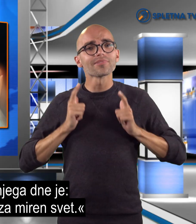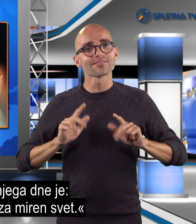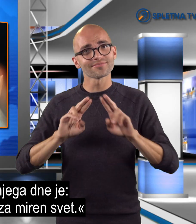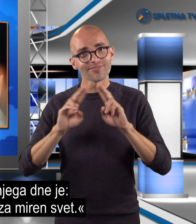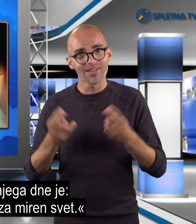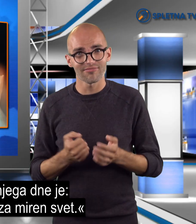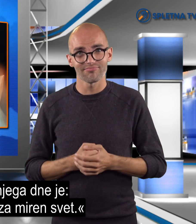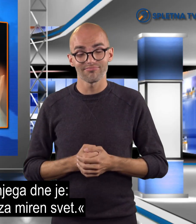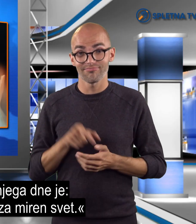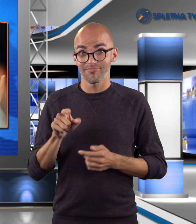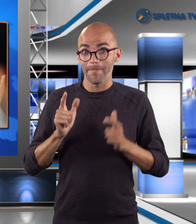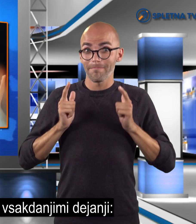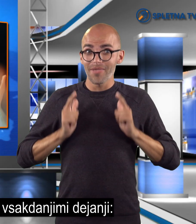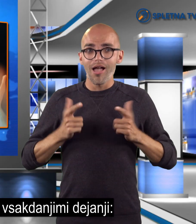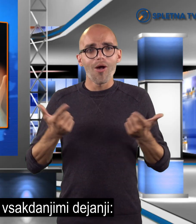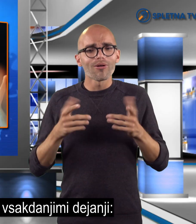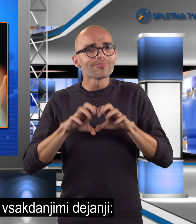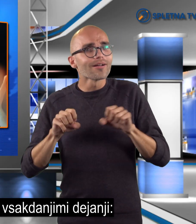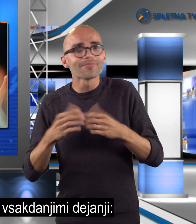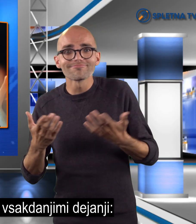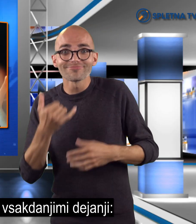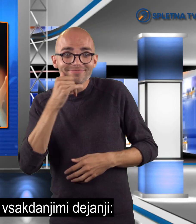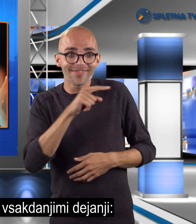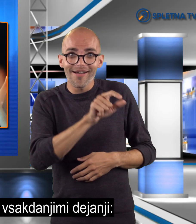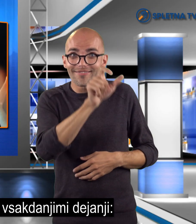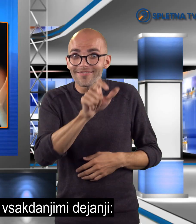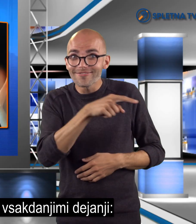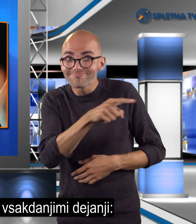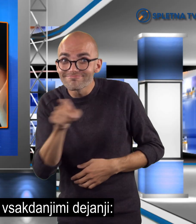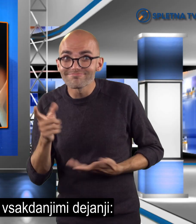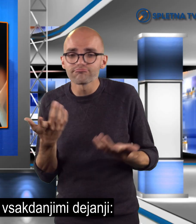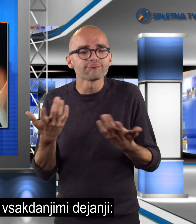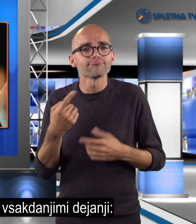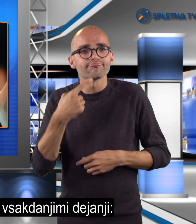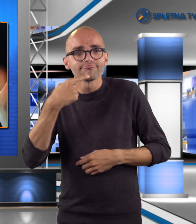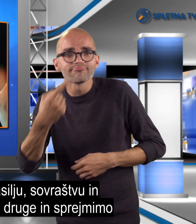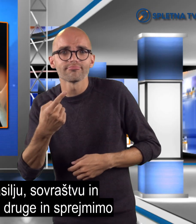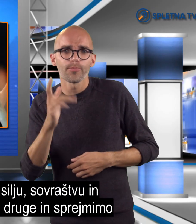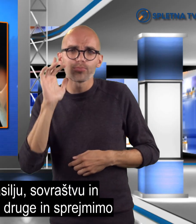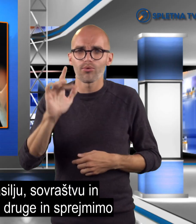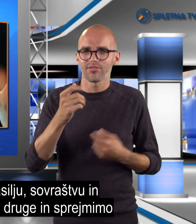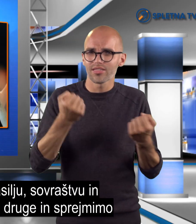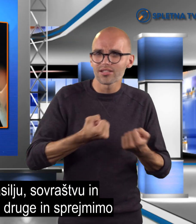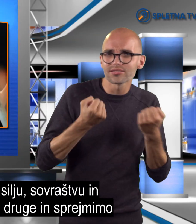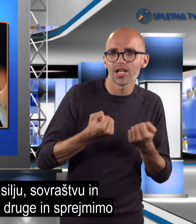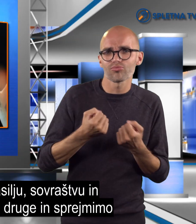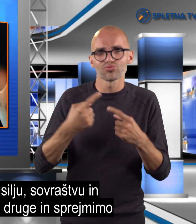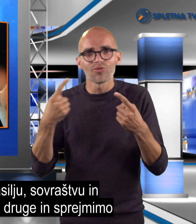Ukrepaj zdaj za miren svet. Mir lahko krepimo z vsakdanjimi dejanji, govorimo proti nasilju, sovraštvu